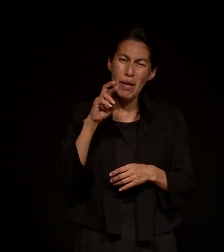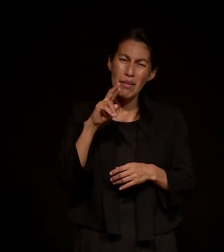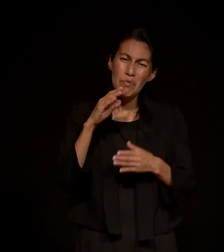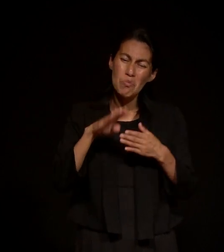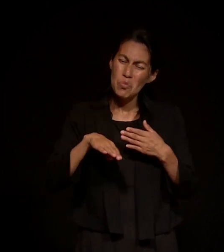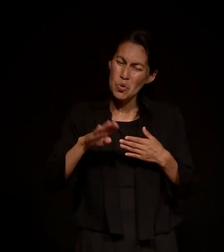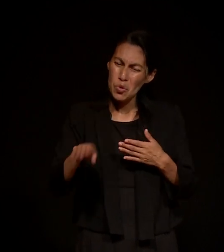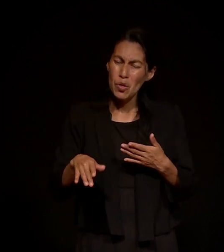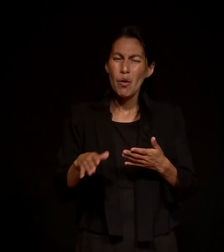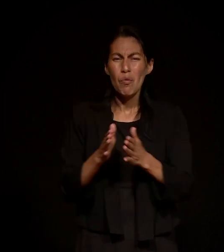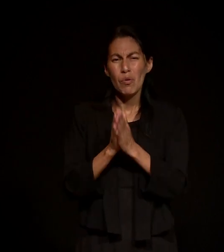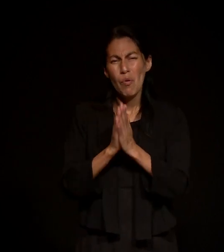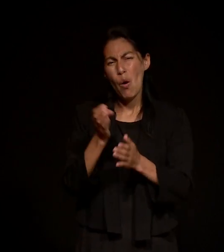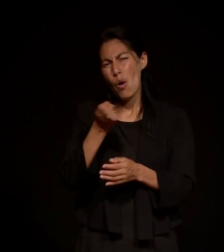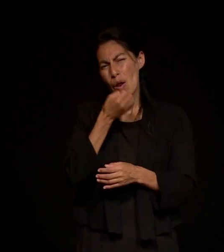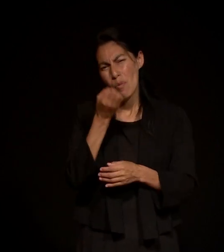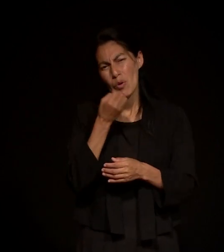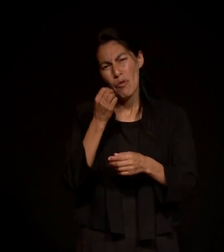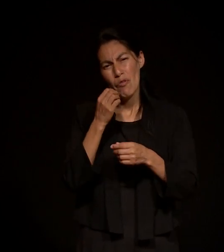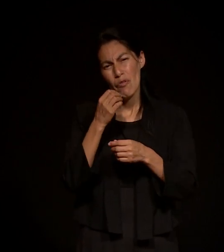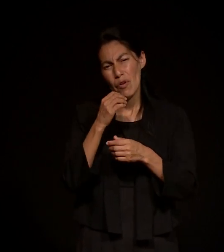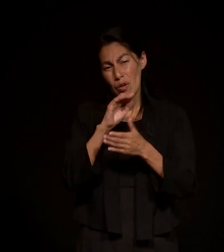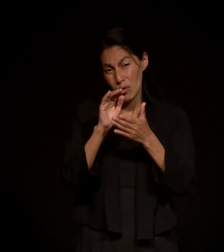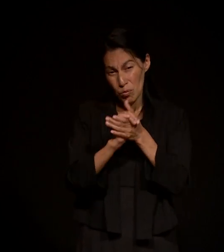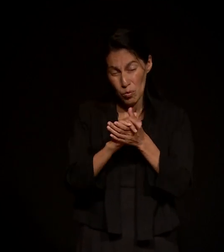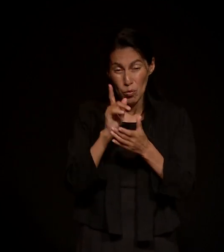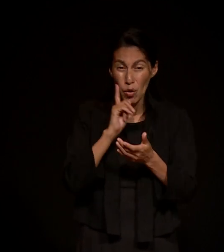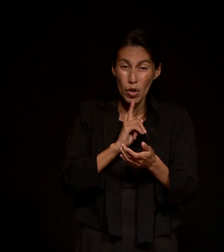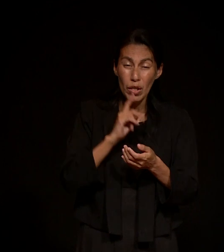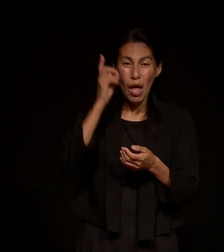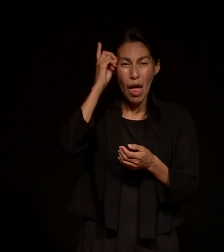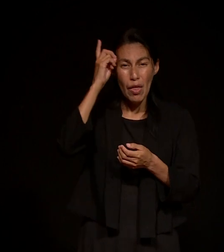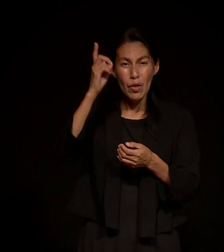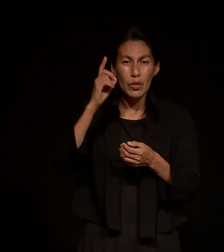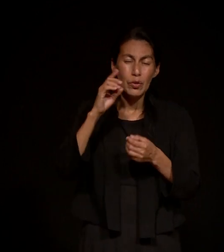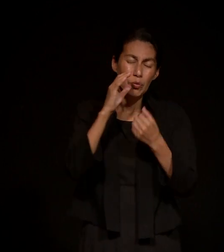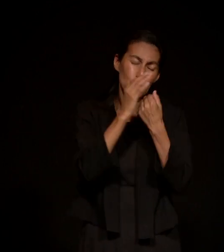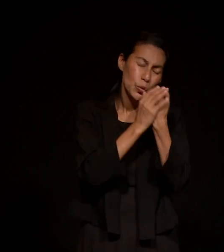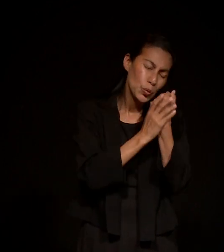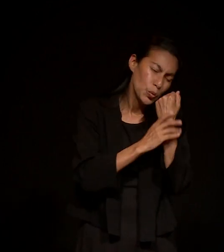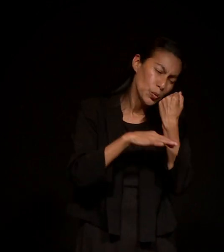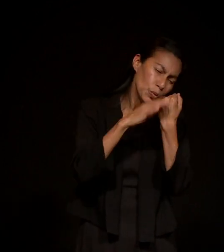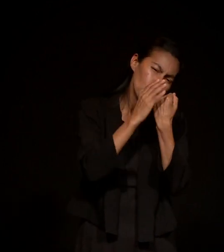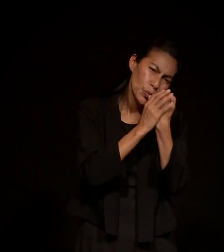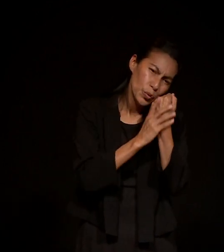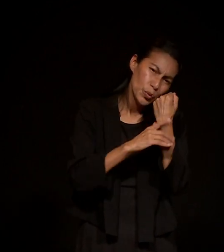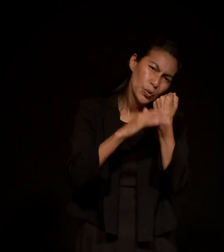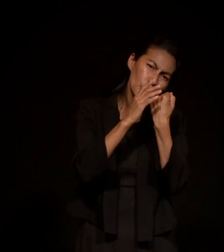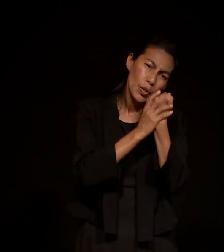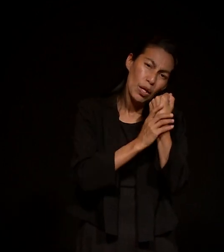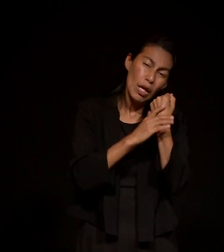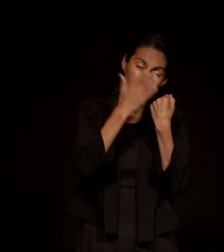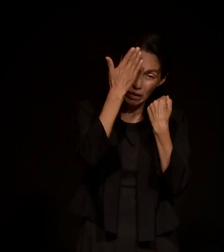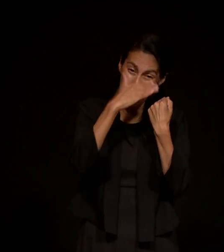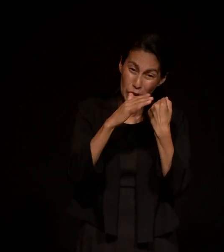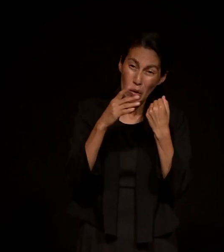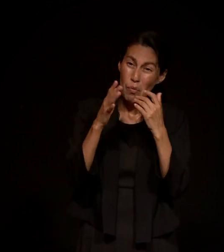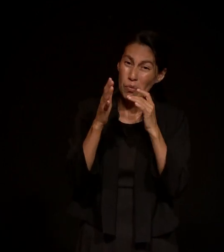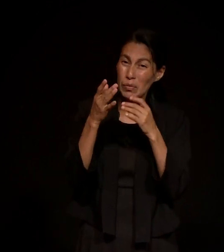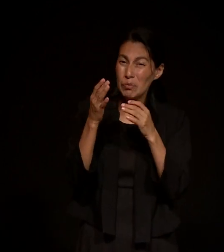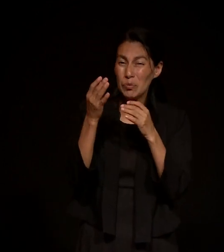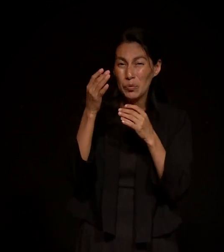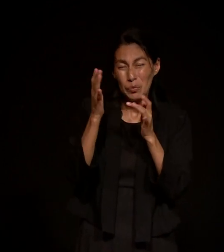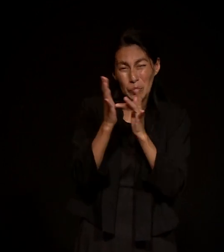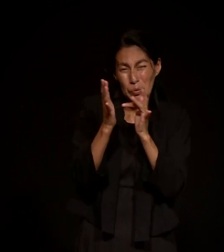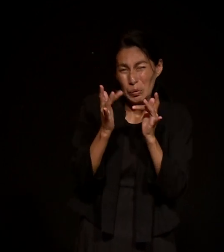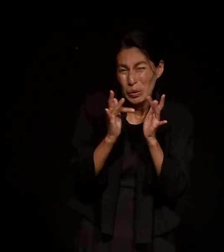estos pedidos de oración para que Dios conforte sus corazones con la esperanza bendita de la pronta venida de